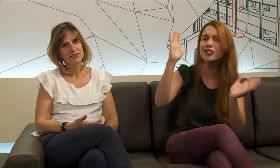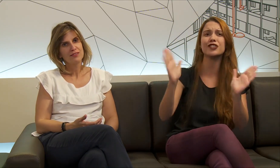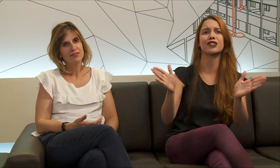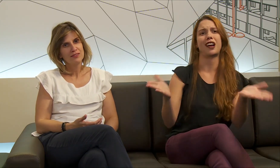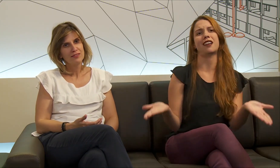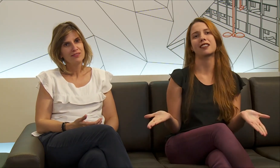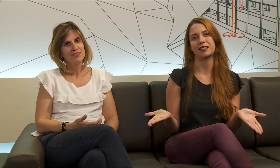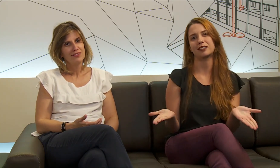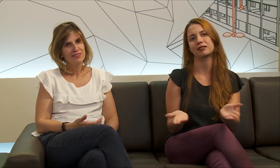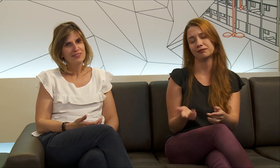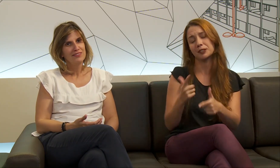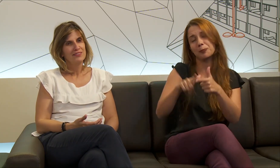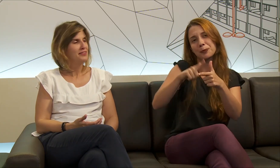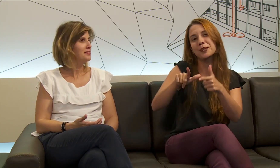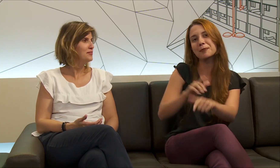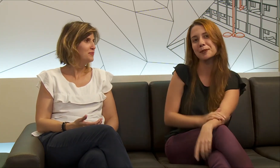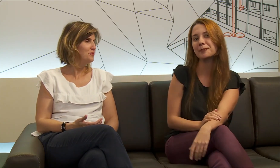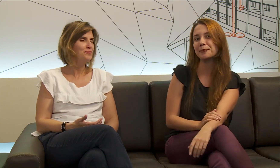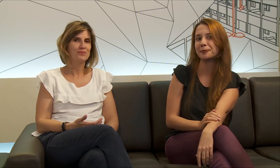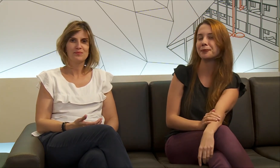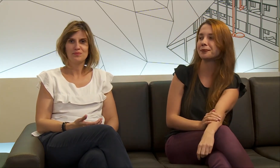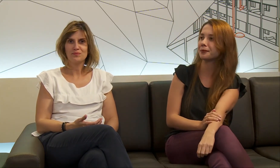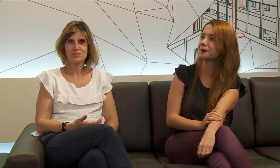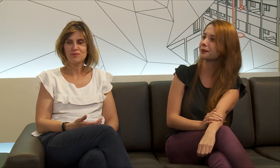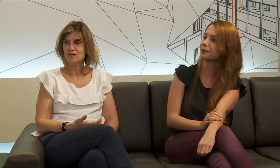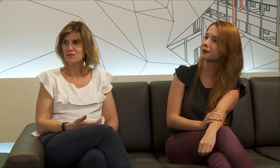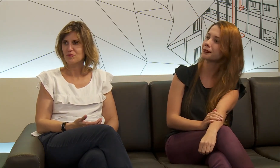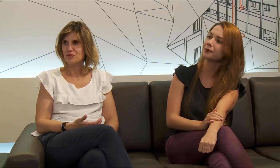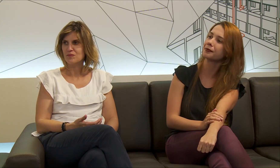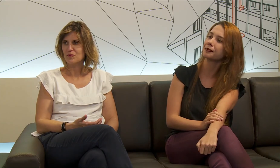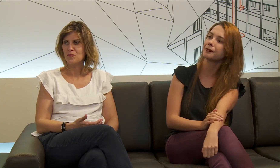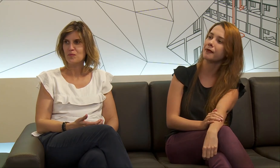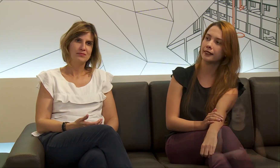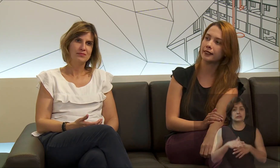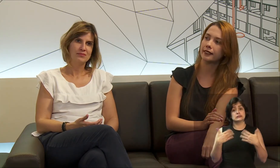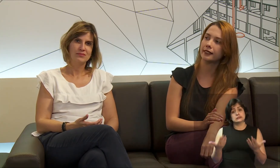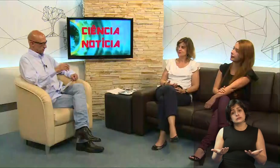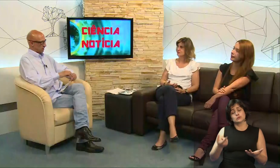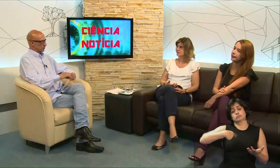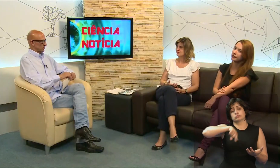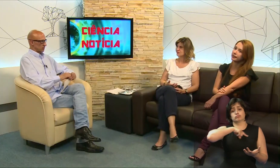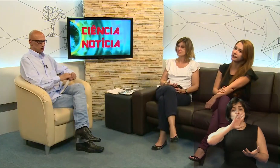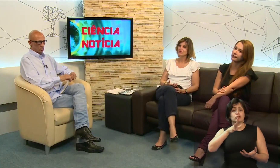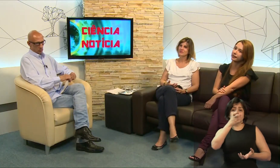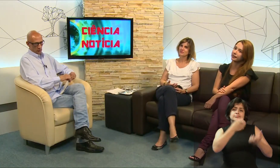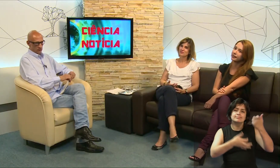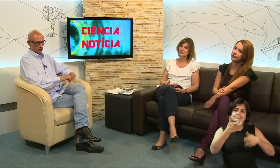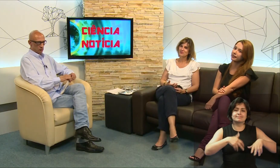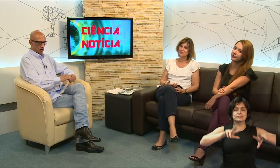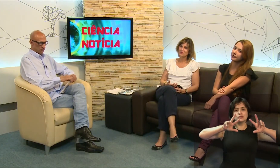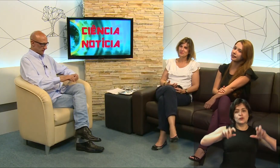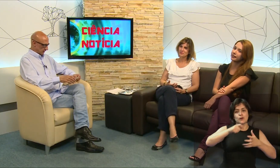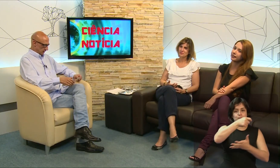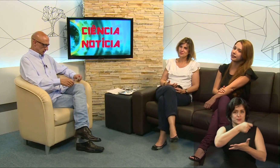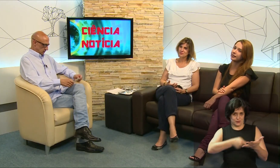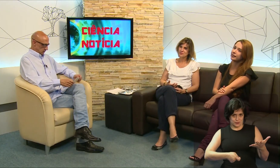preparadas, né? Então, há algumas barreiras ainda que são enfrentadas pelos... Agora já citamos aqui concursos públicos, né?